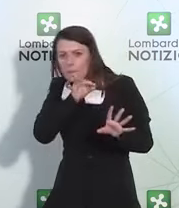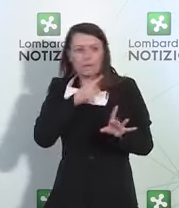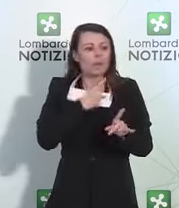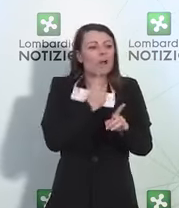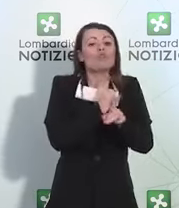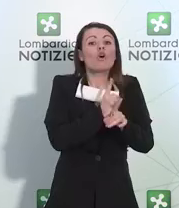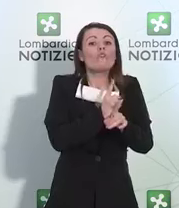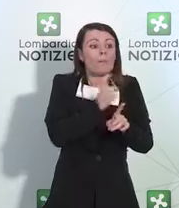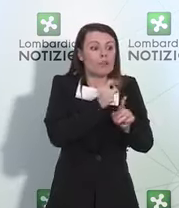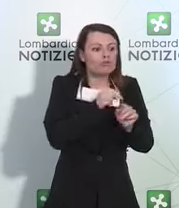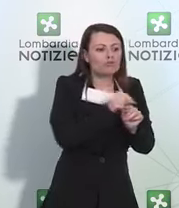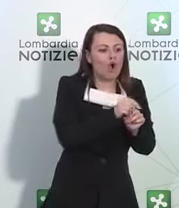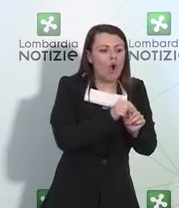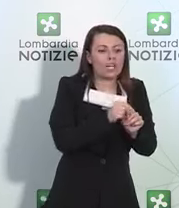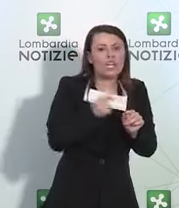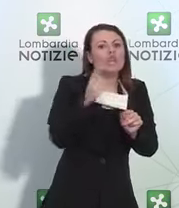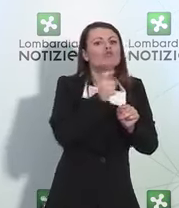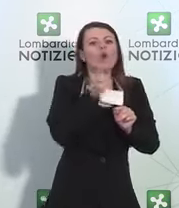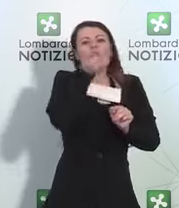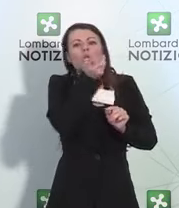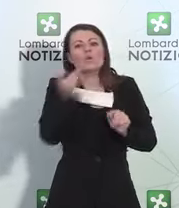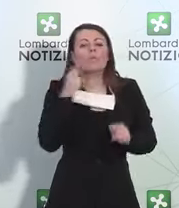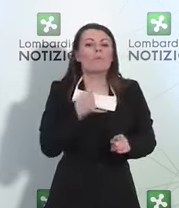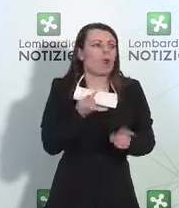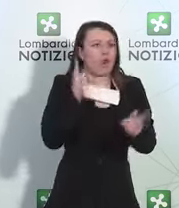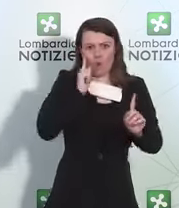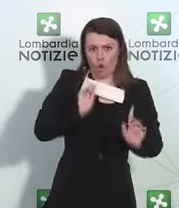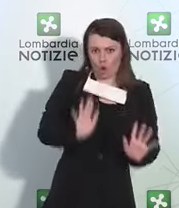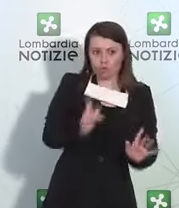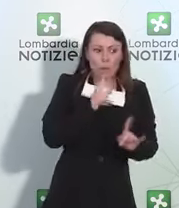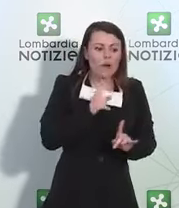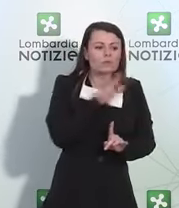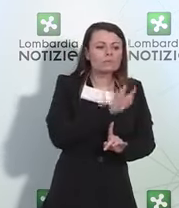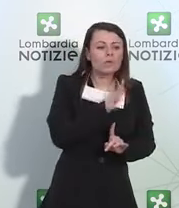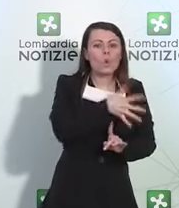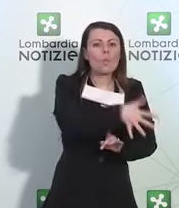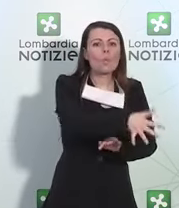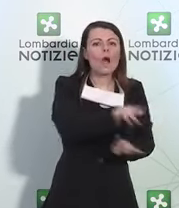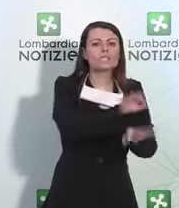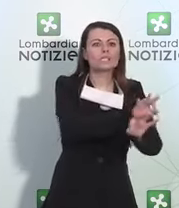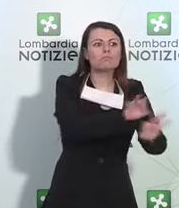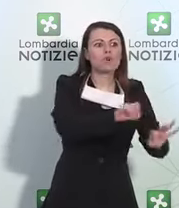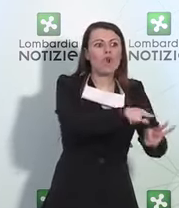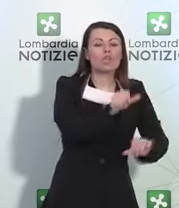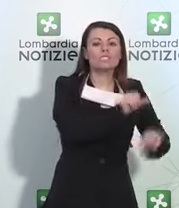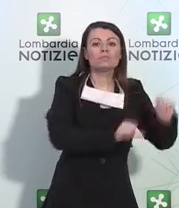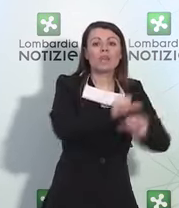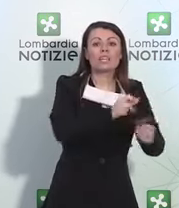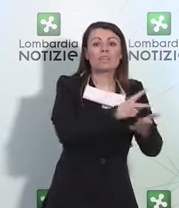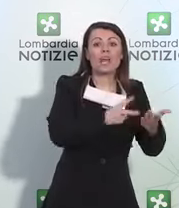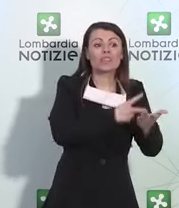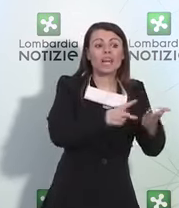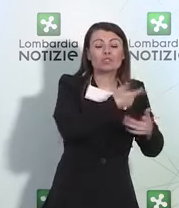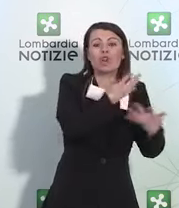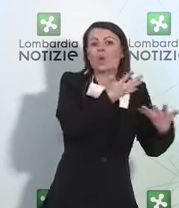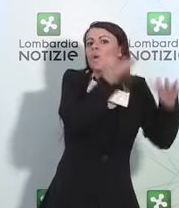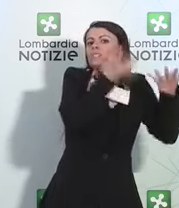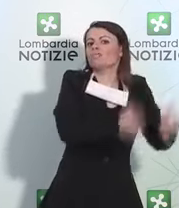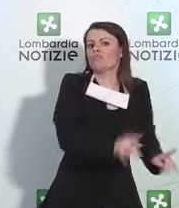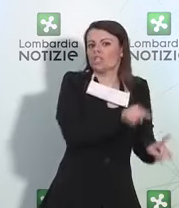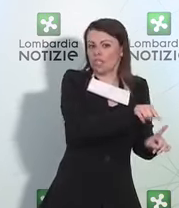bisogno ma diciamo siamo in una fase di quasi conclusione della sperimentazione questo vuole dire che